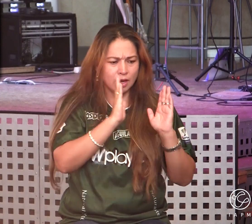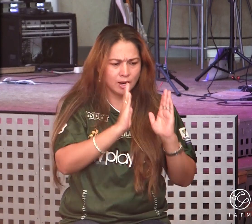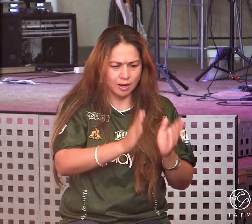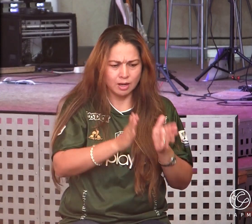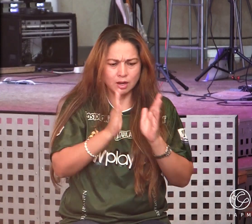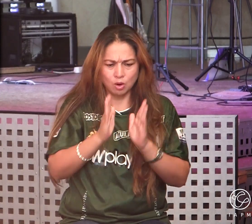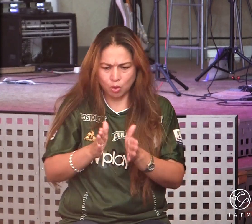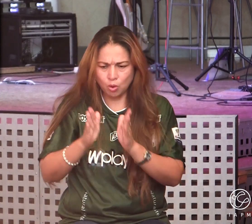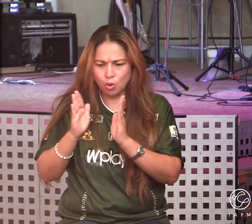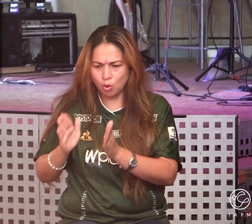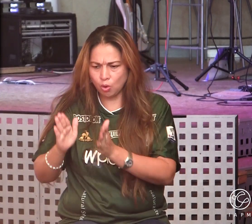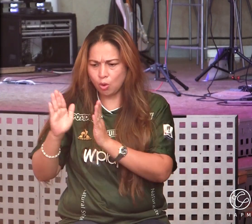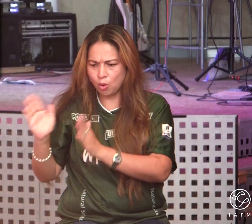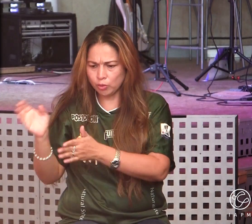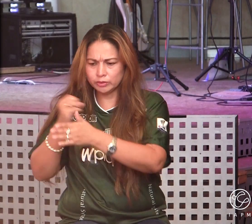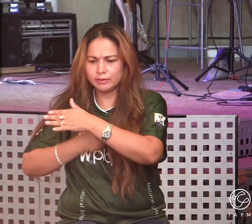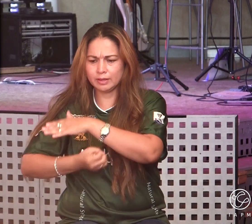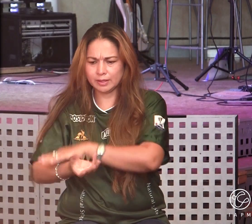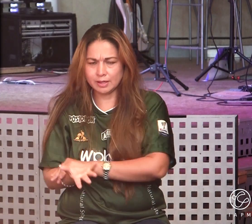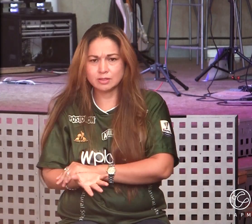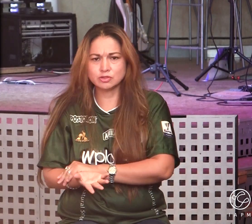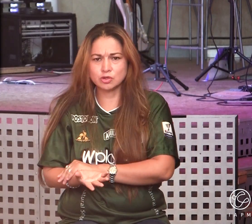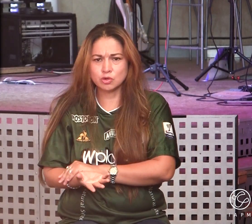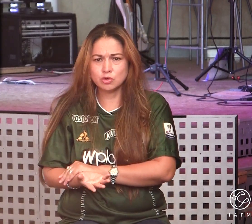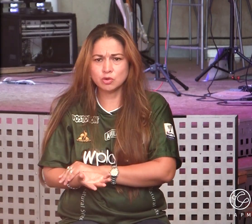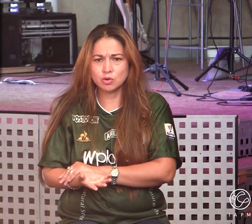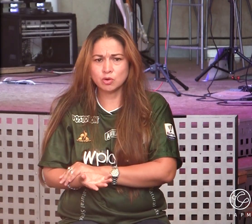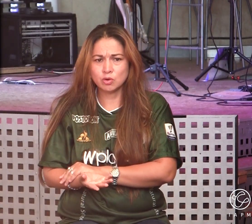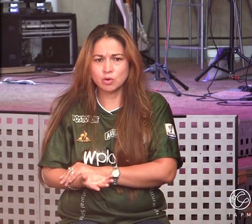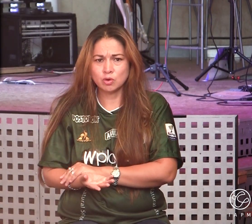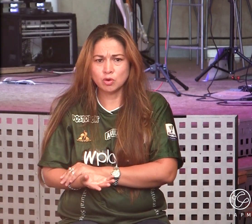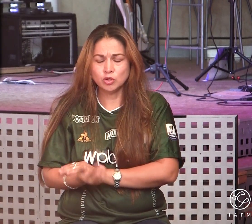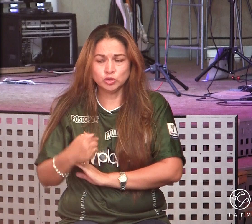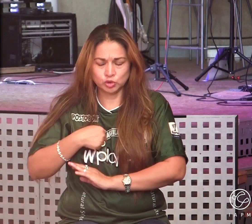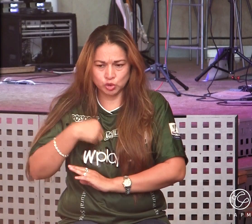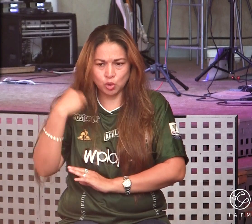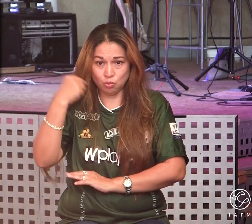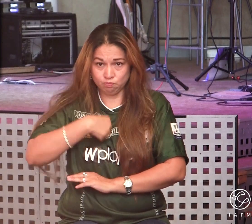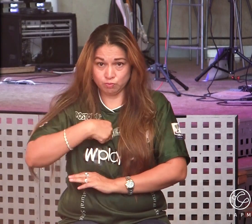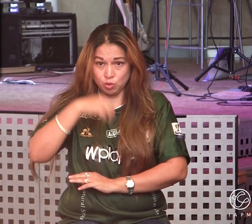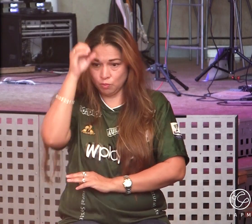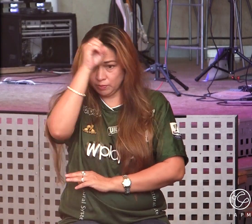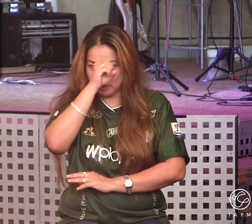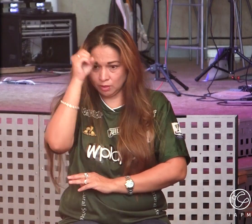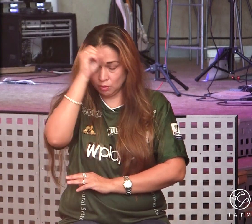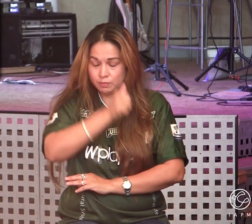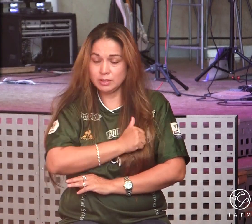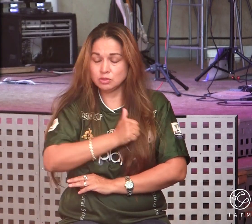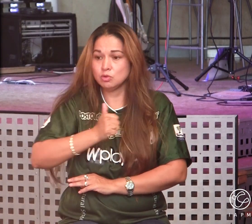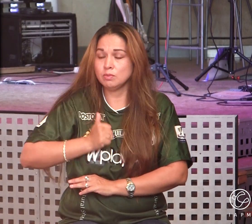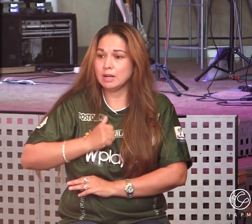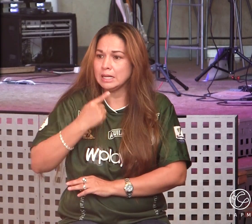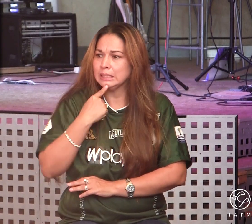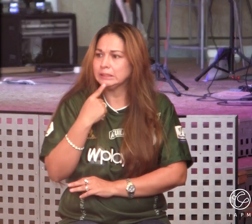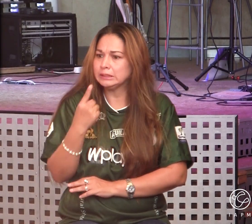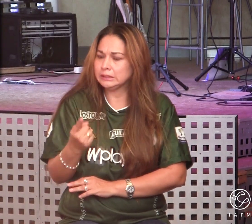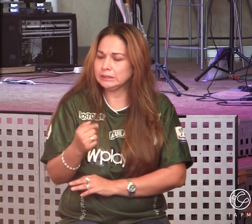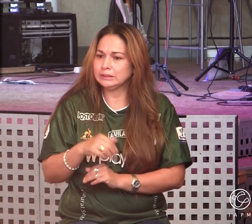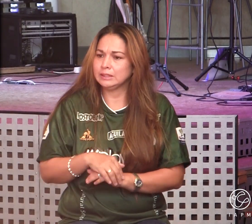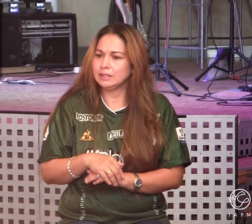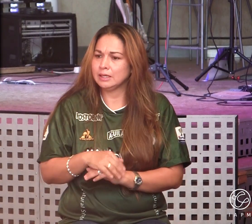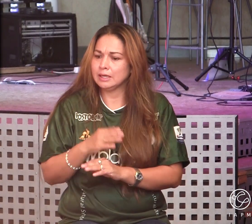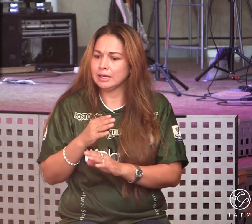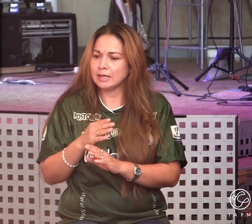de tiempo, en el orden de la creación, antes del día sexto, el ser humano pudo ser puesto en escena. Pero